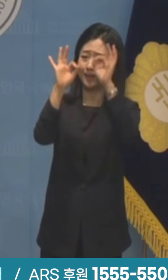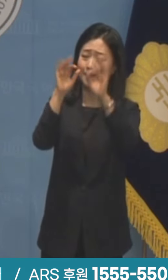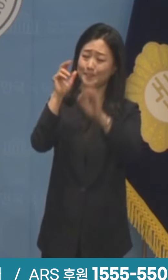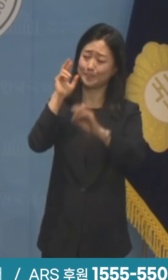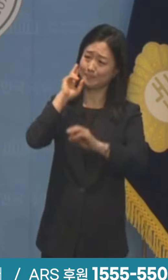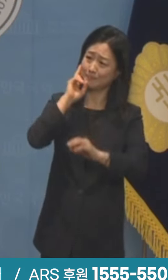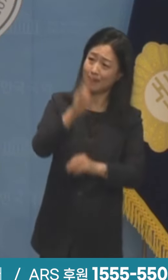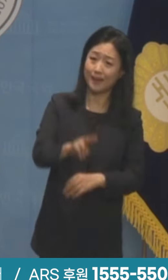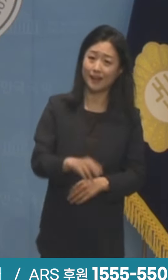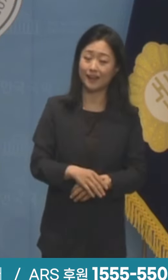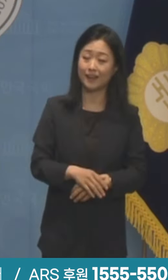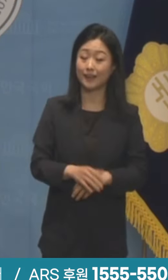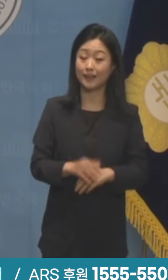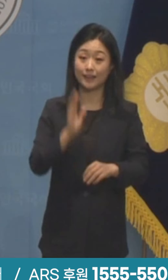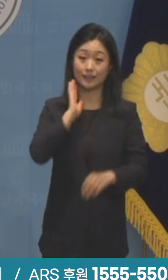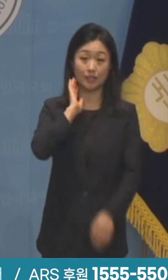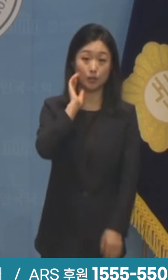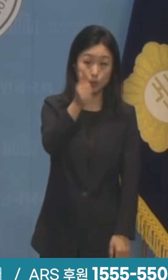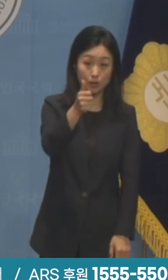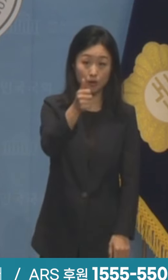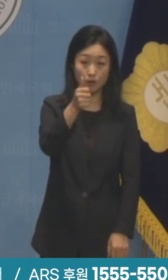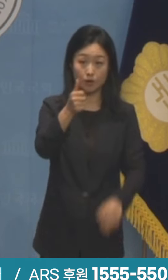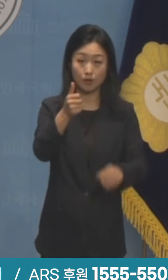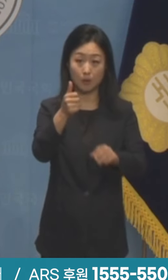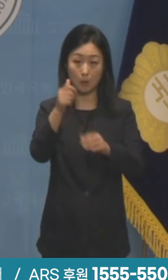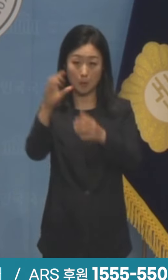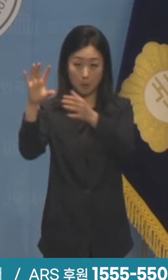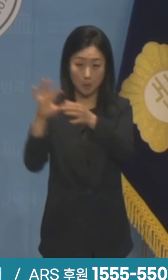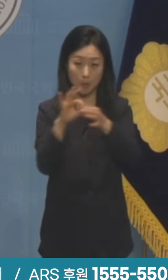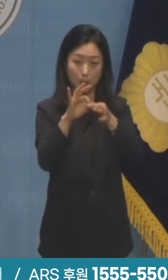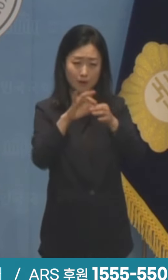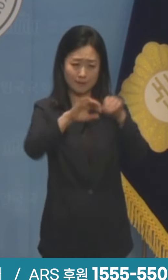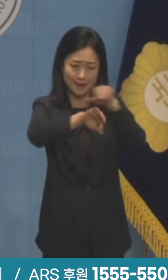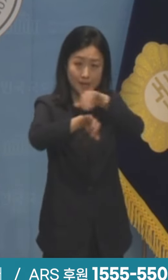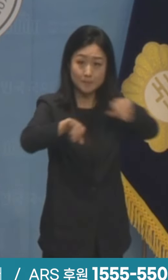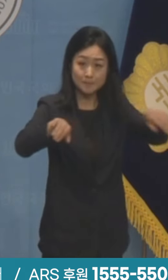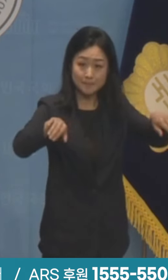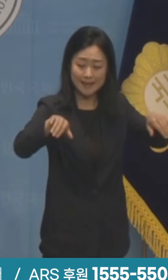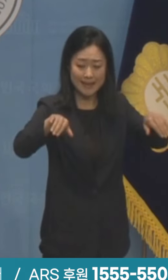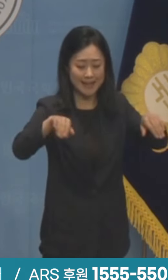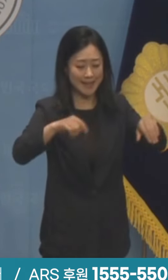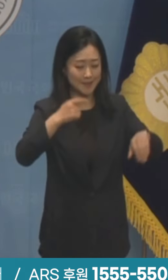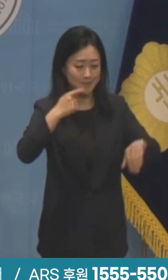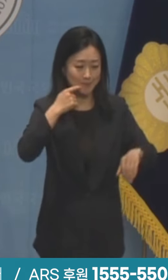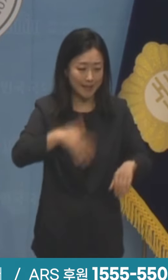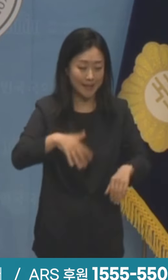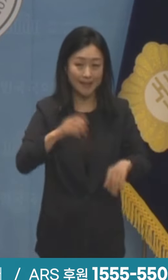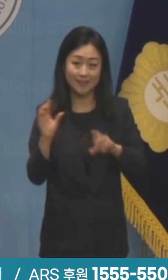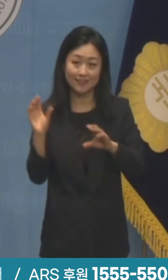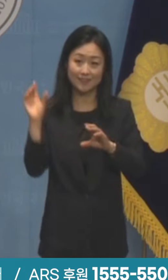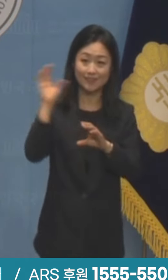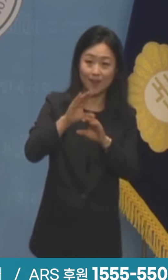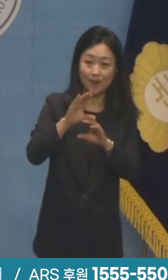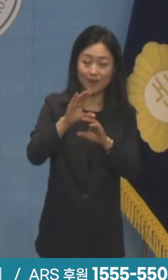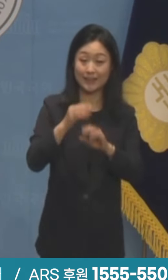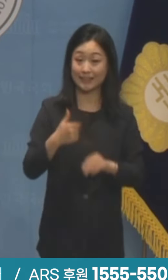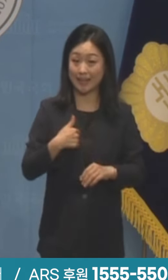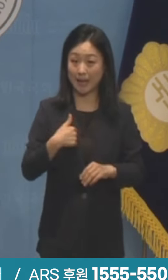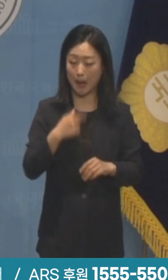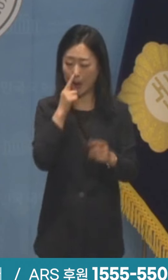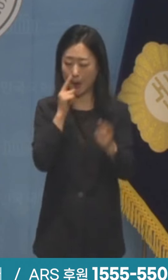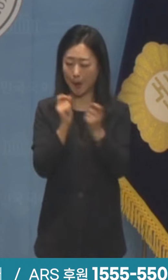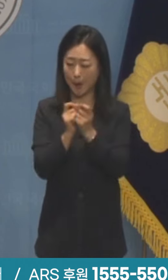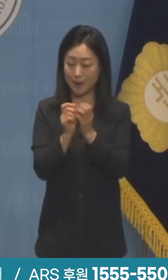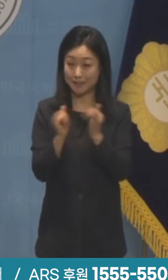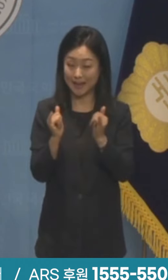몰랐습니다 윤 대통령을 통한 국정 개입 정치 개만으로 성해 차지 않았는지 자신과 가까운